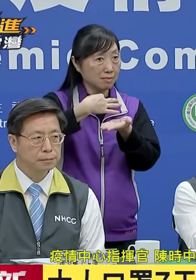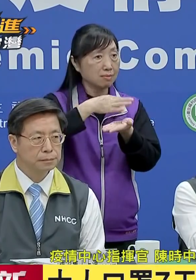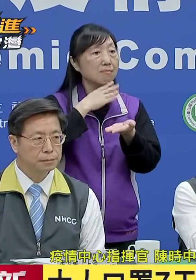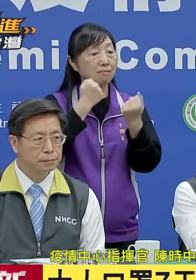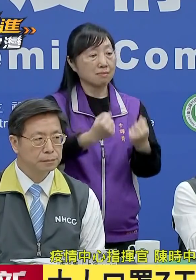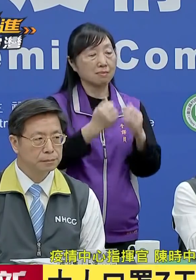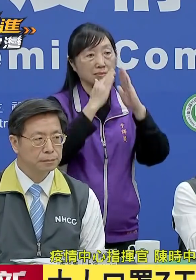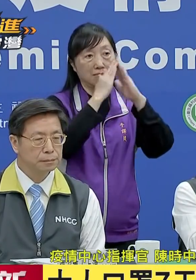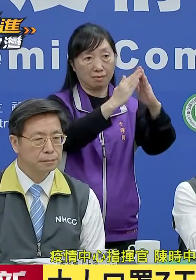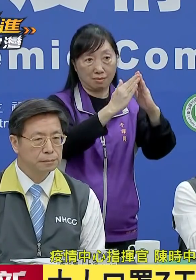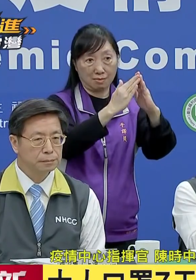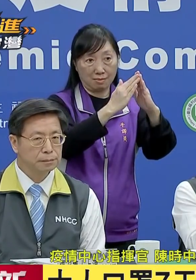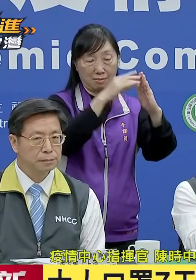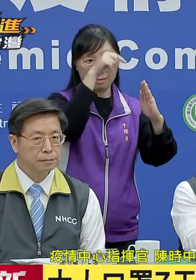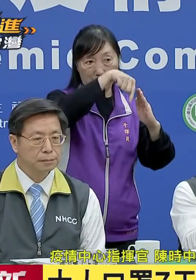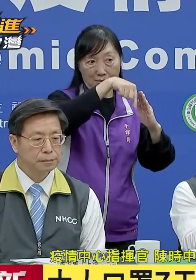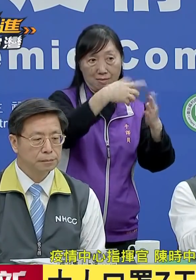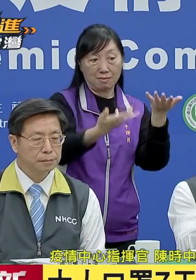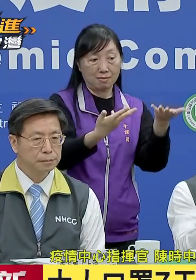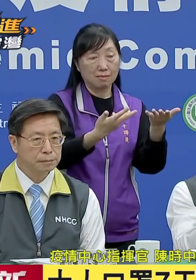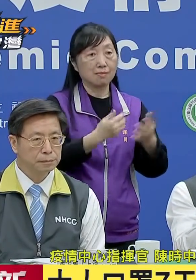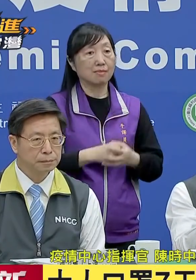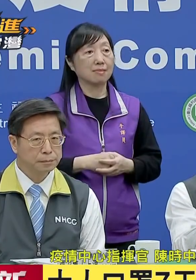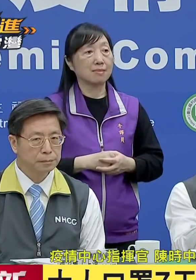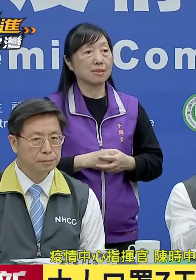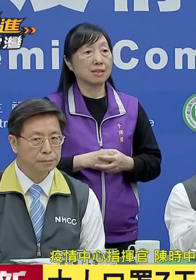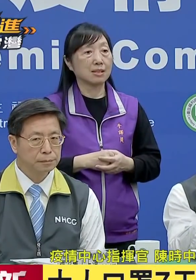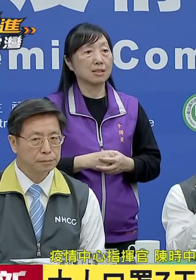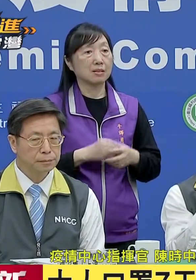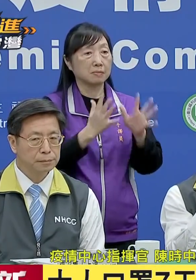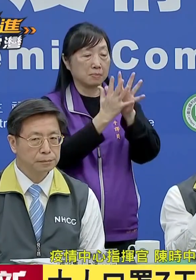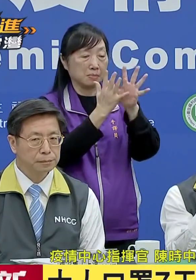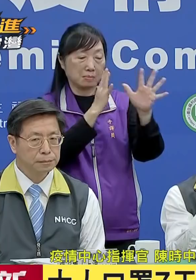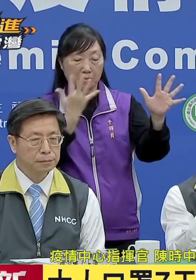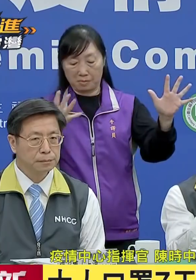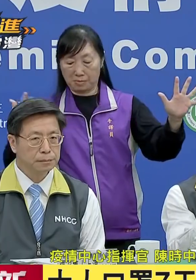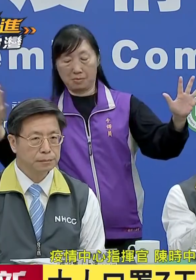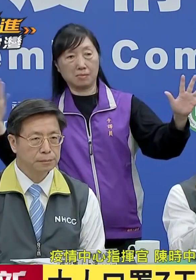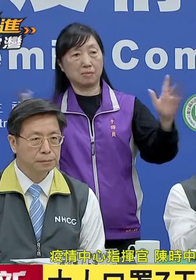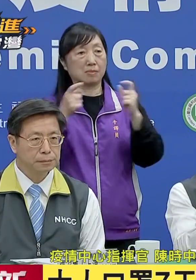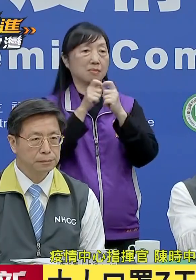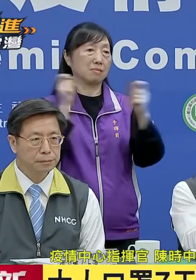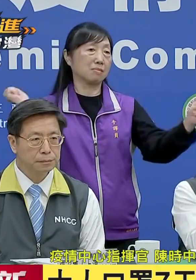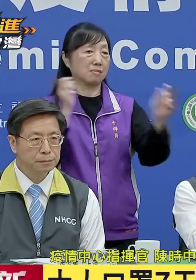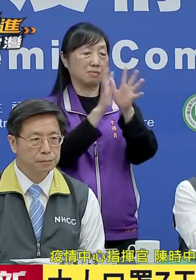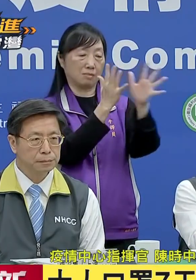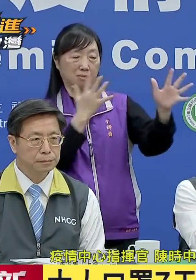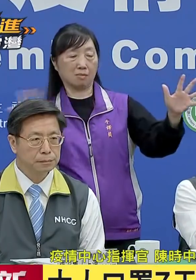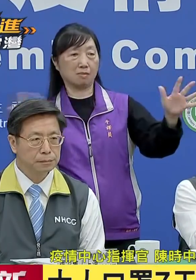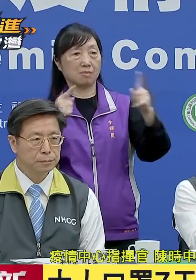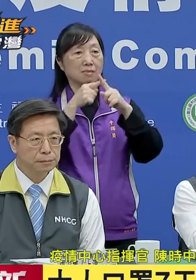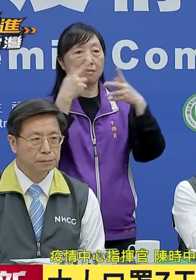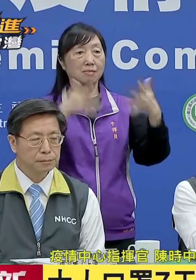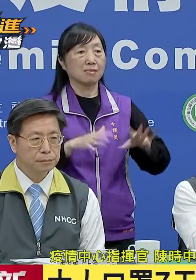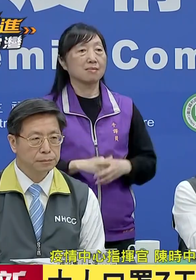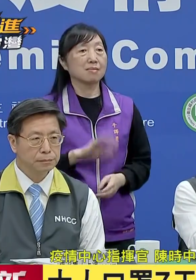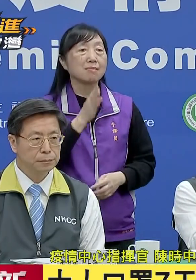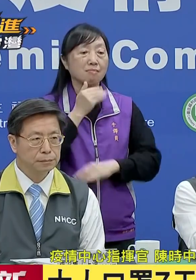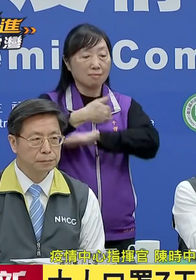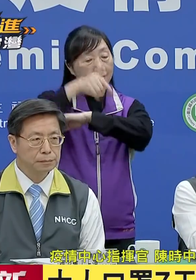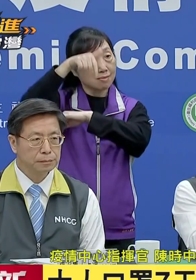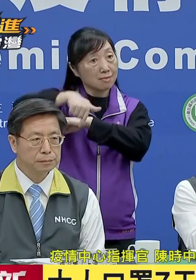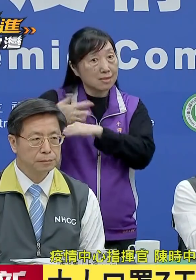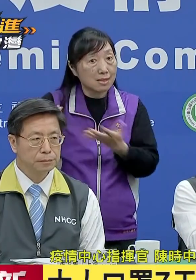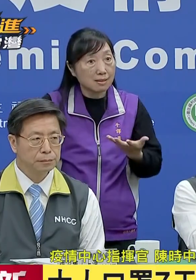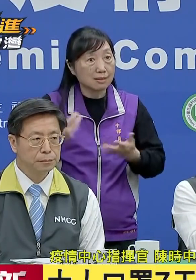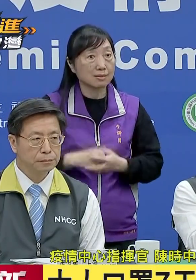在都市地区哈，大概都是好比较排的比较长，好，那巷口的人比较多，但在乡下